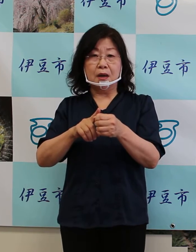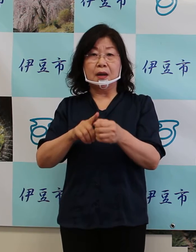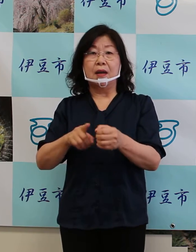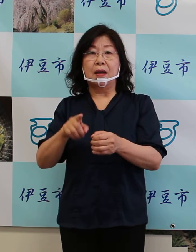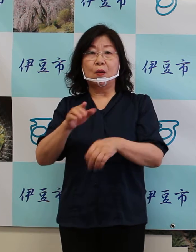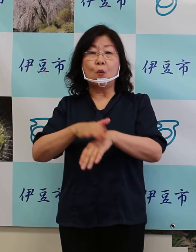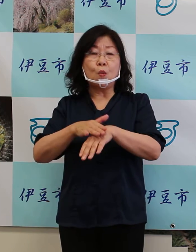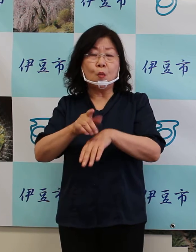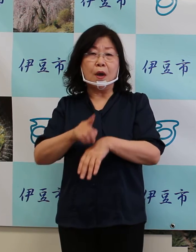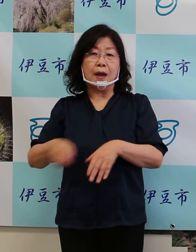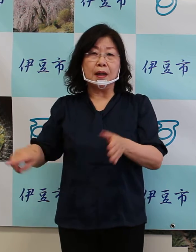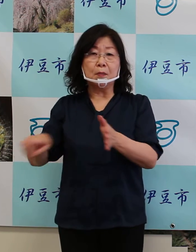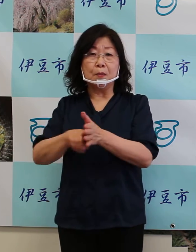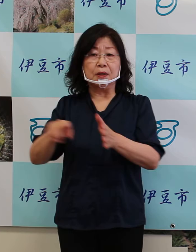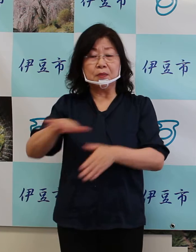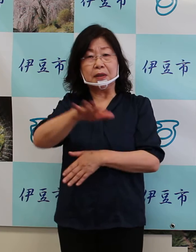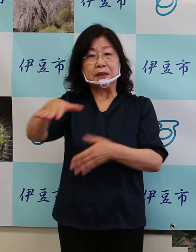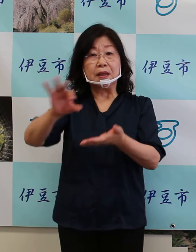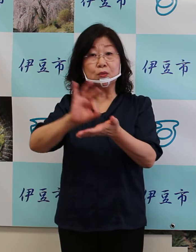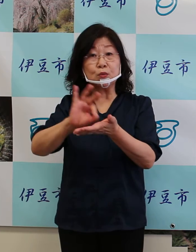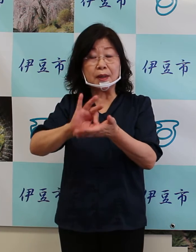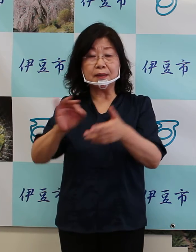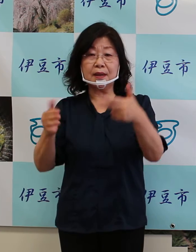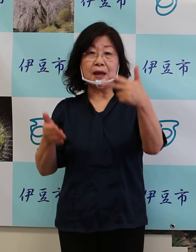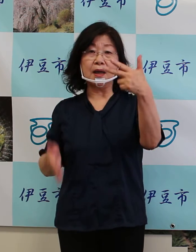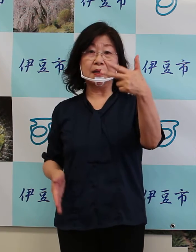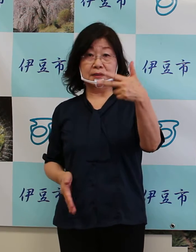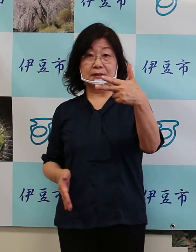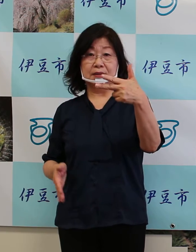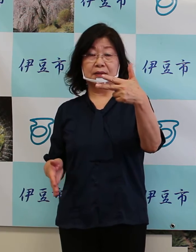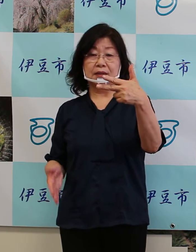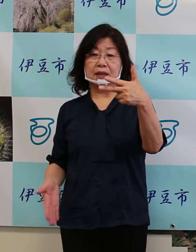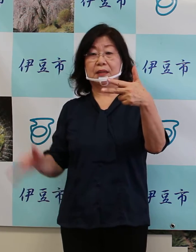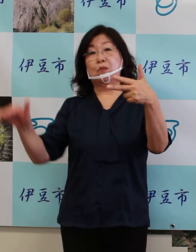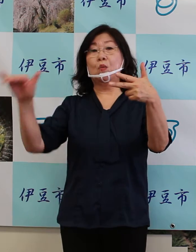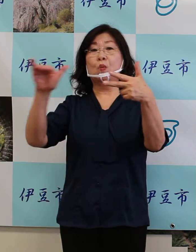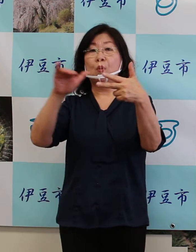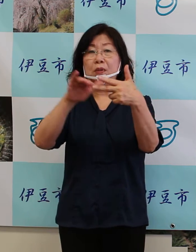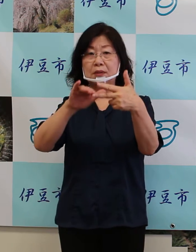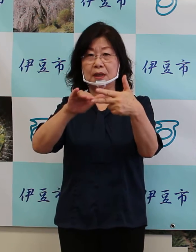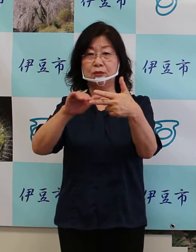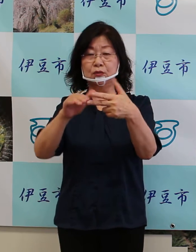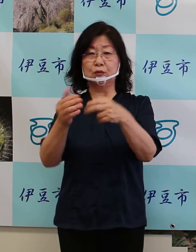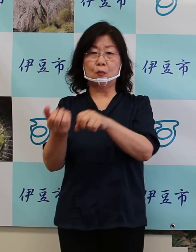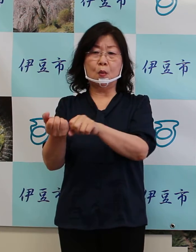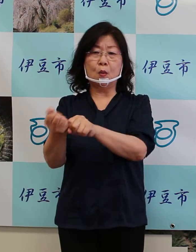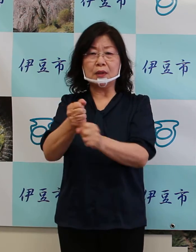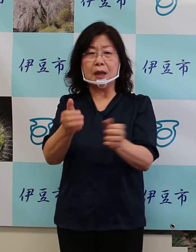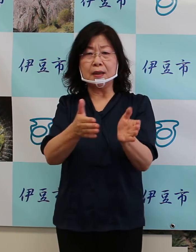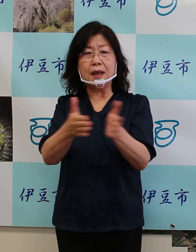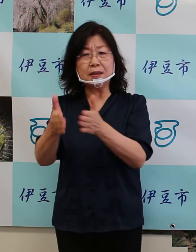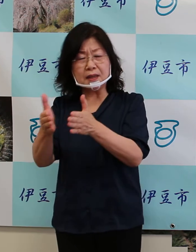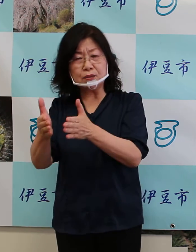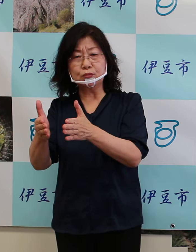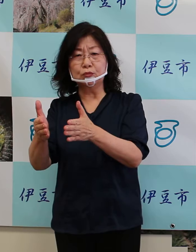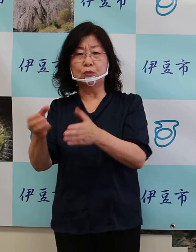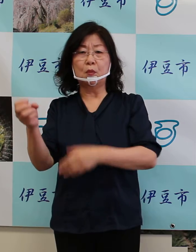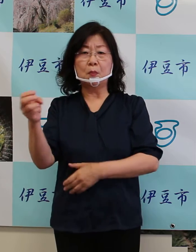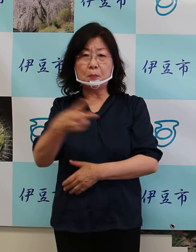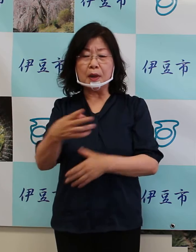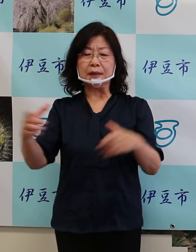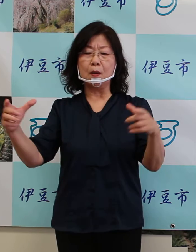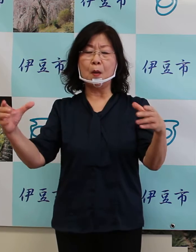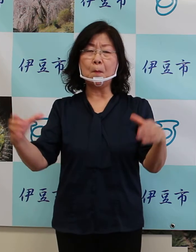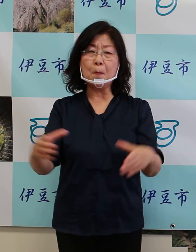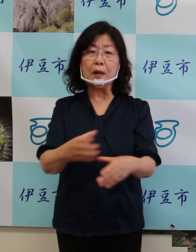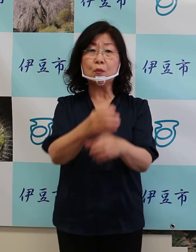られた市の施設も再編成し、集約し、減らし